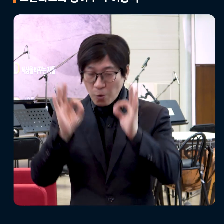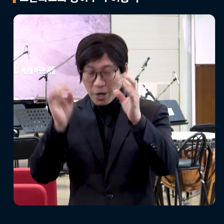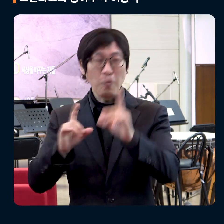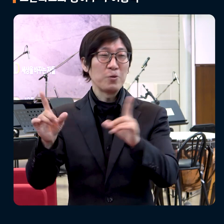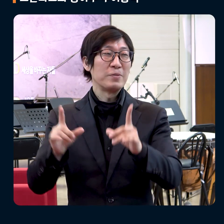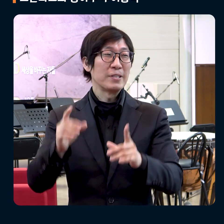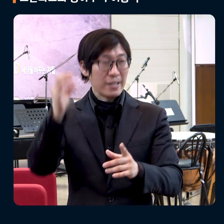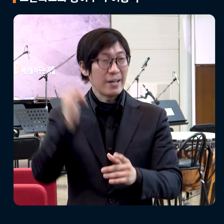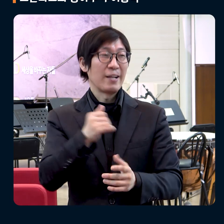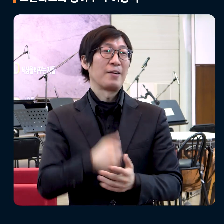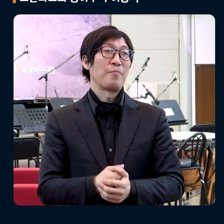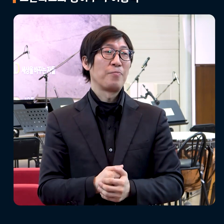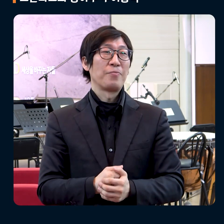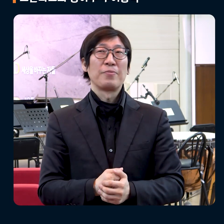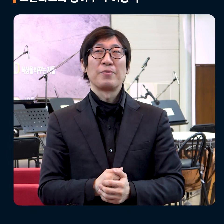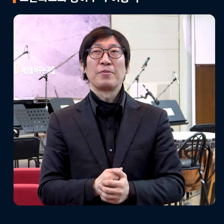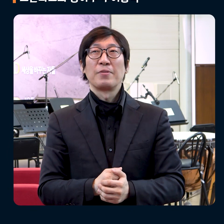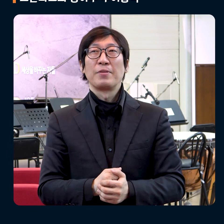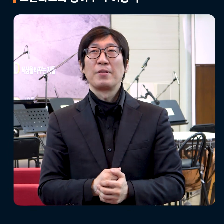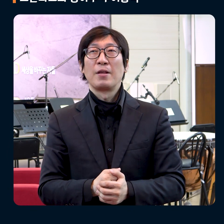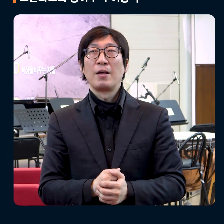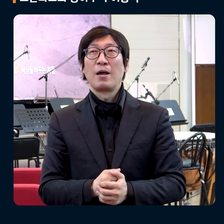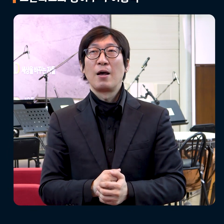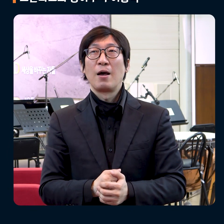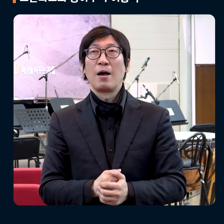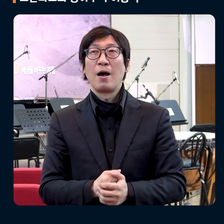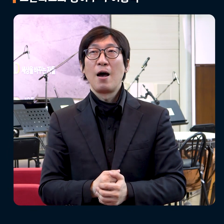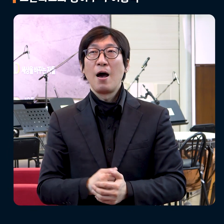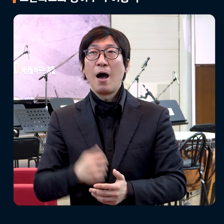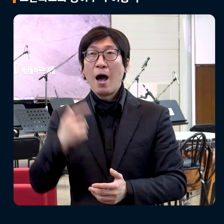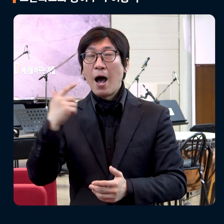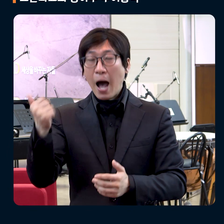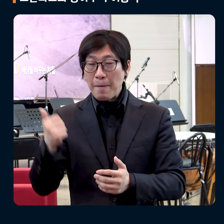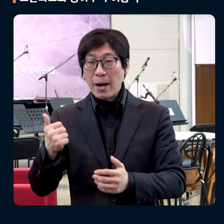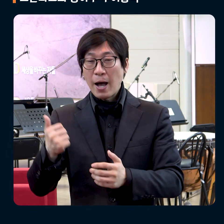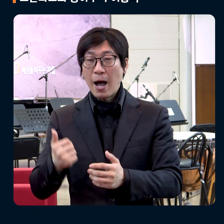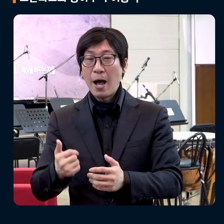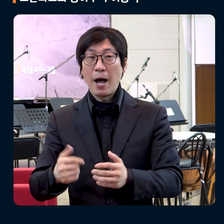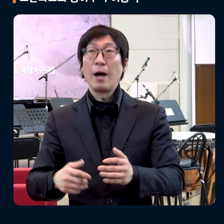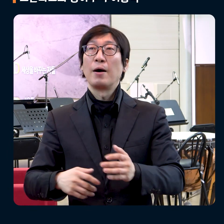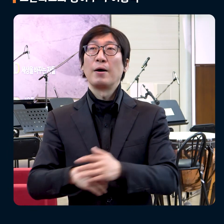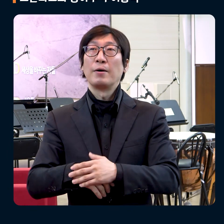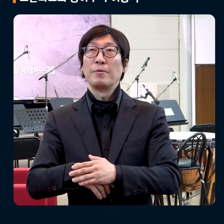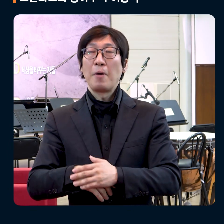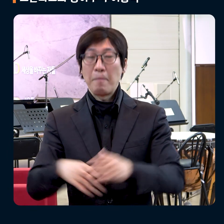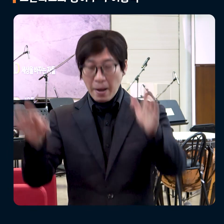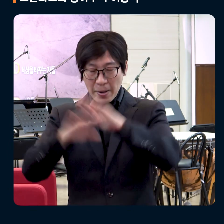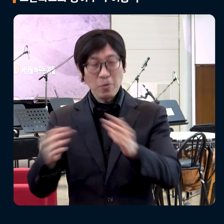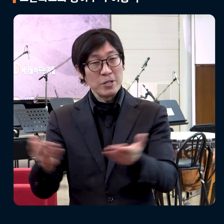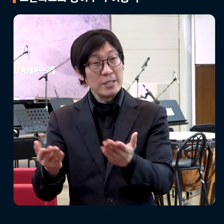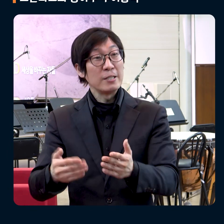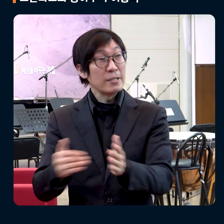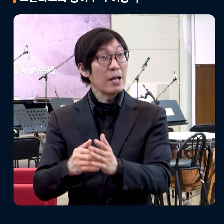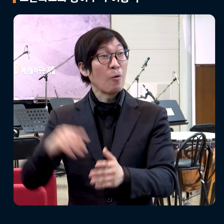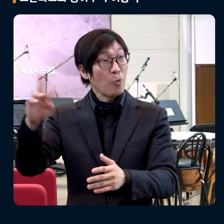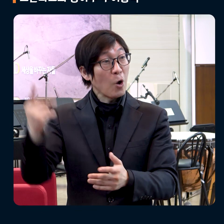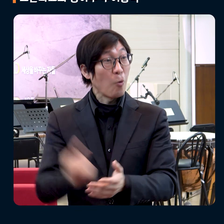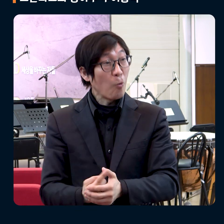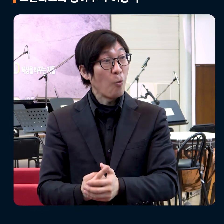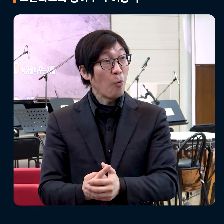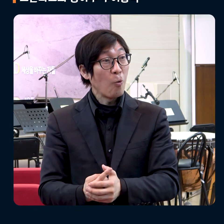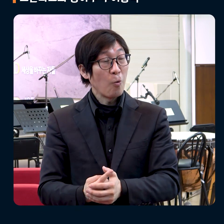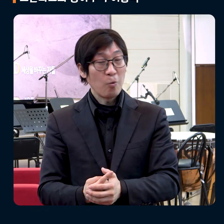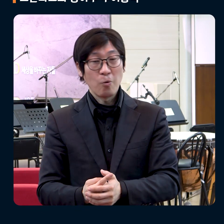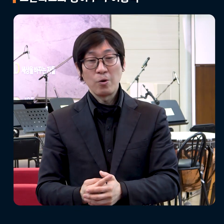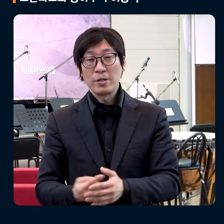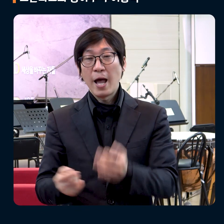나요. 아버지가 노동하셨거든요. 그러면 9시, 10시까지 노동하면 아침에 자야 된단 말이에요. 그런데